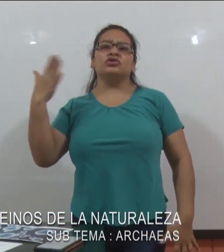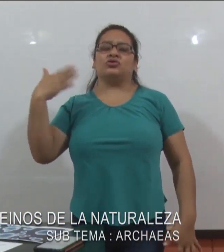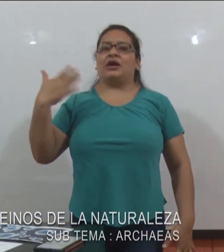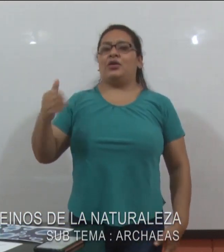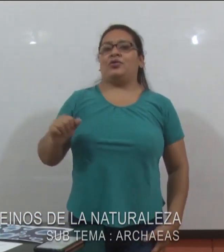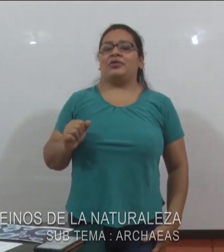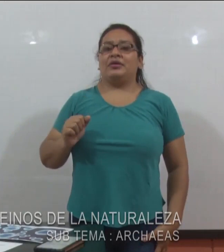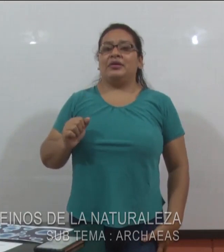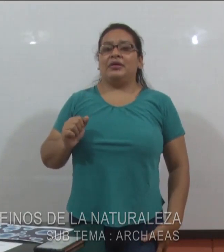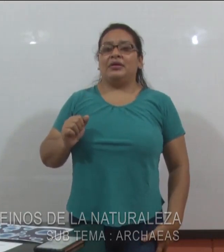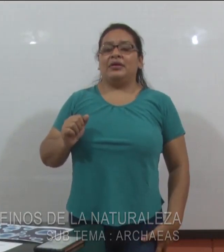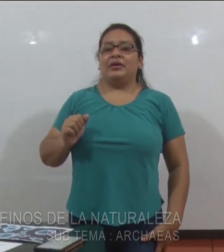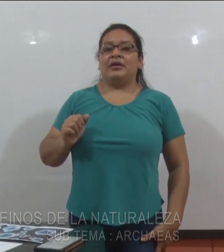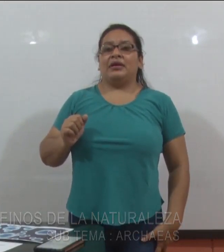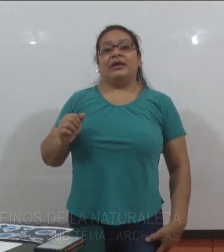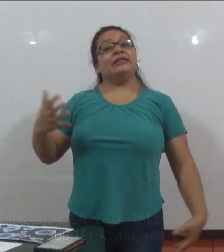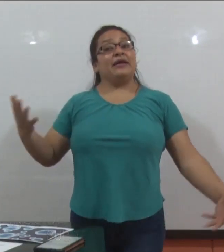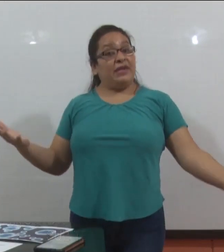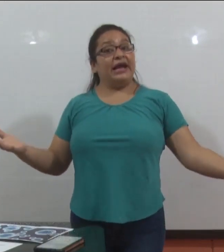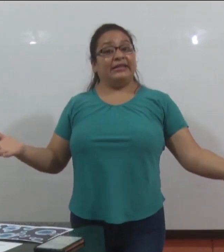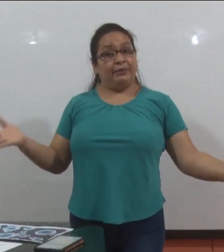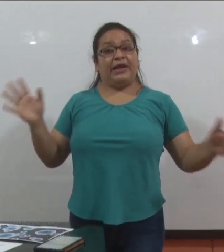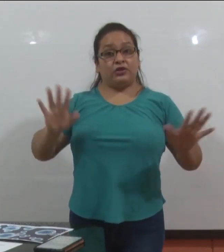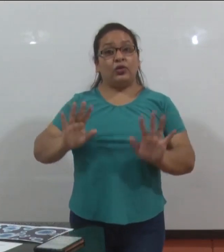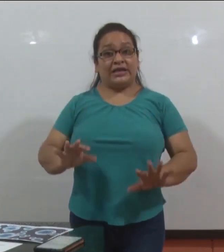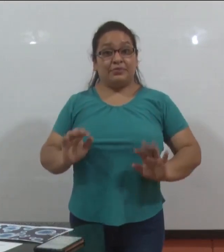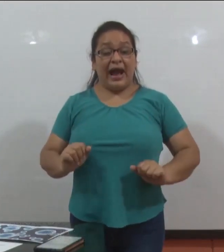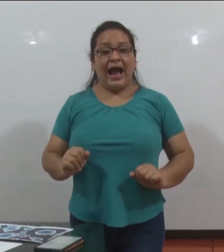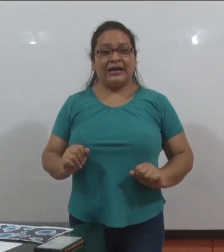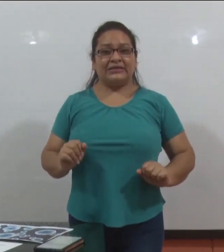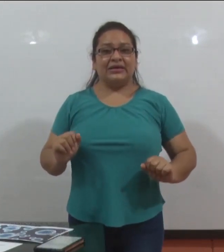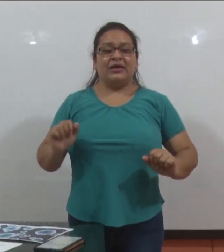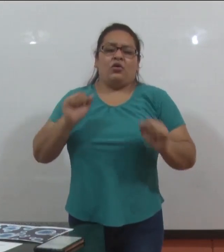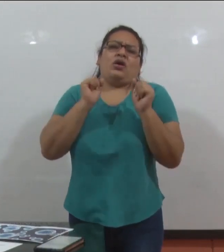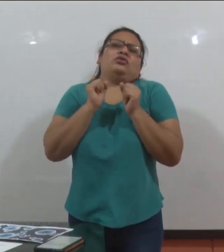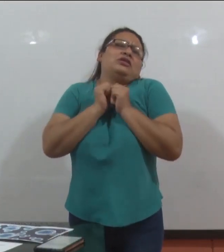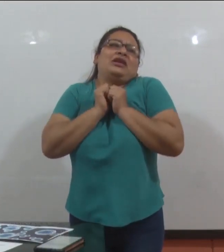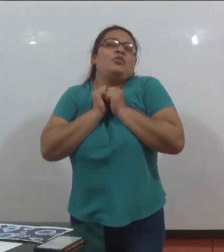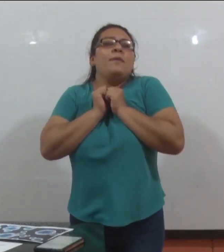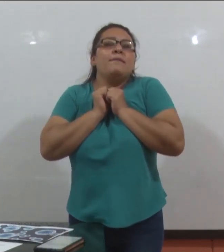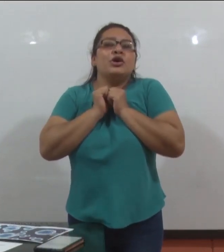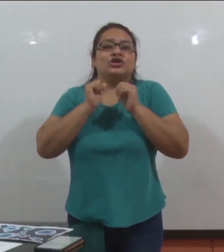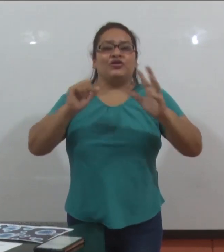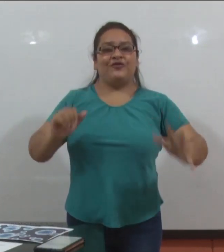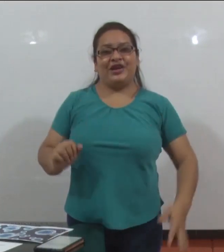mucho calor y también a temperaturas bajas cuando tenemos mucho frío.